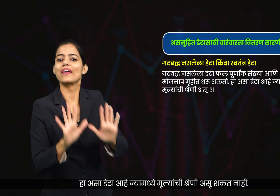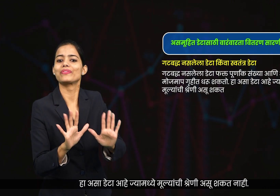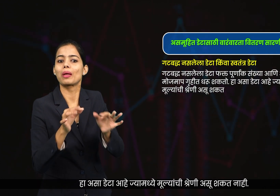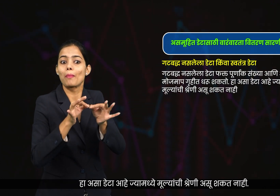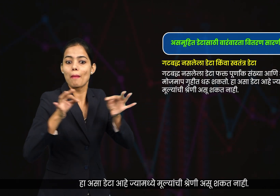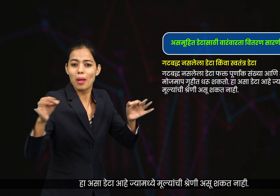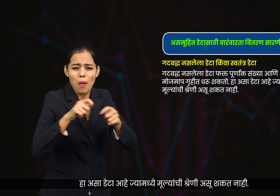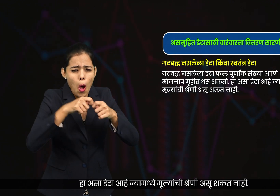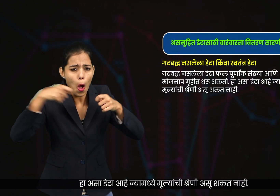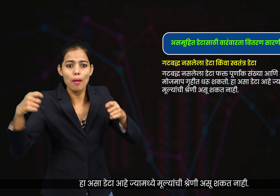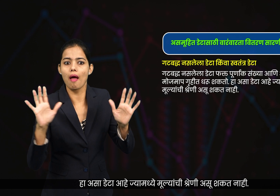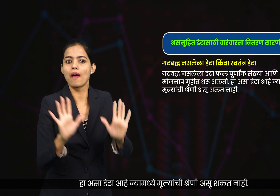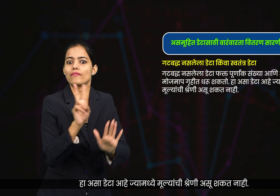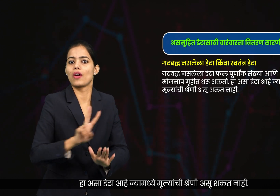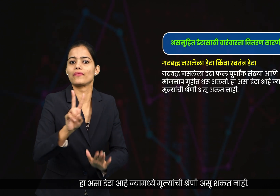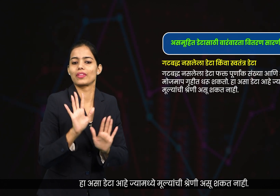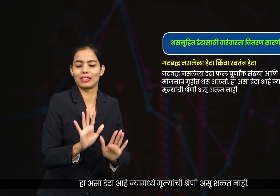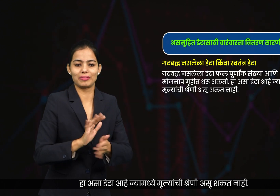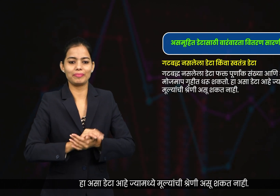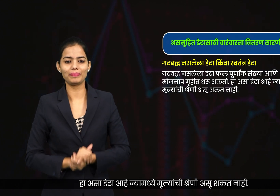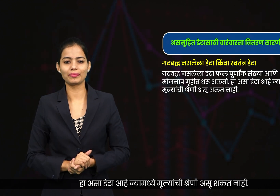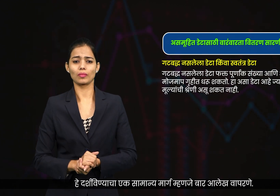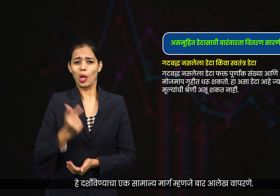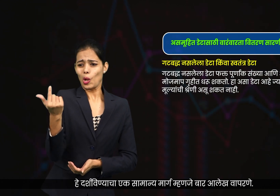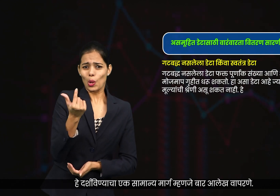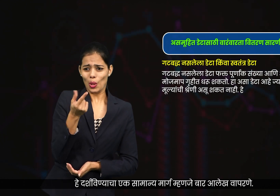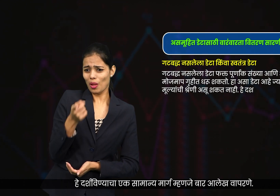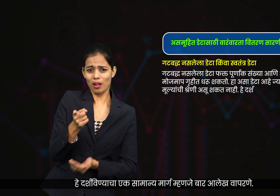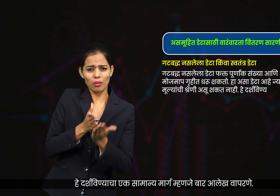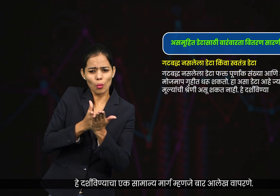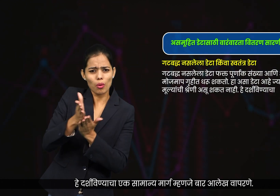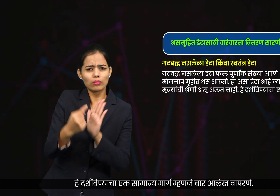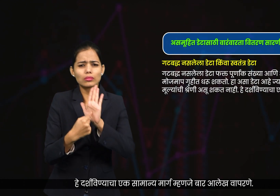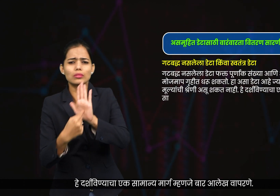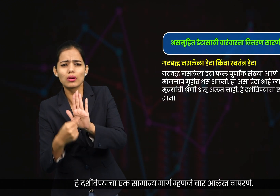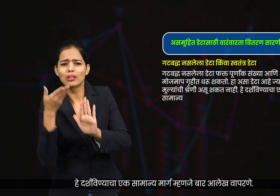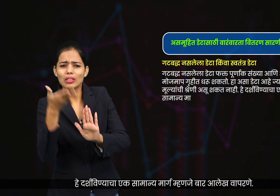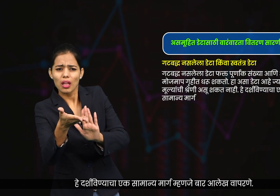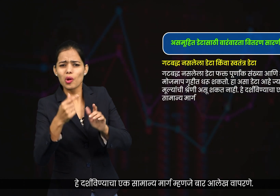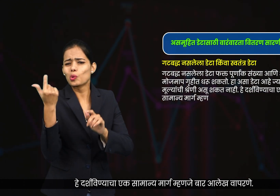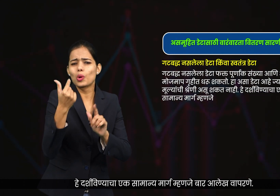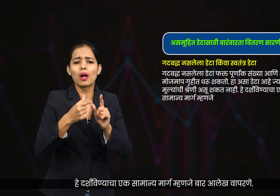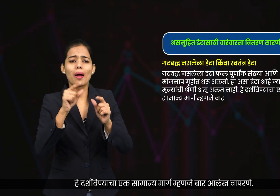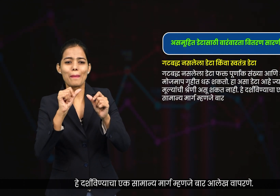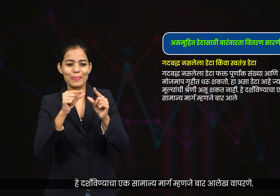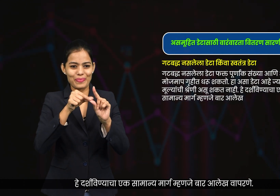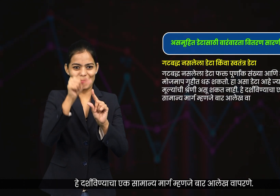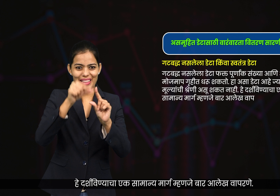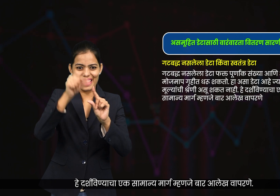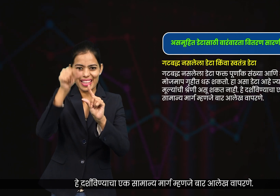ज्यामध्ये मूल्यांची श्रेणी असू शकत नाही। हे दर्शवण्याचा एक सामान्य मार्ग म्हणजे बार आलेख वापरणे।